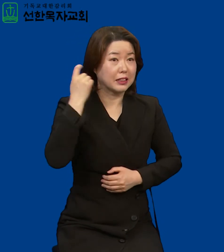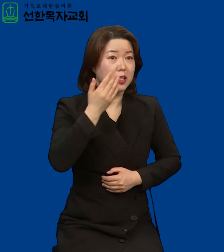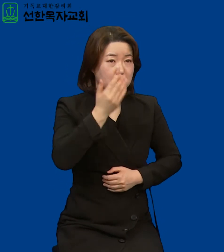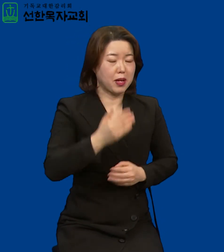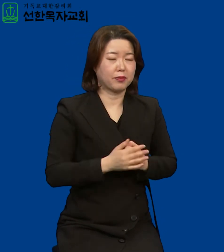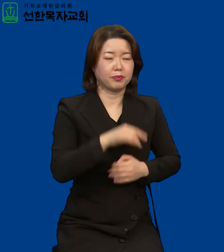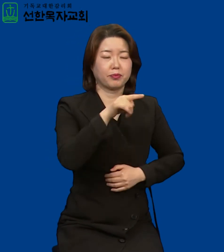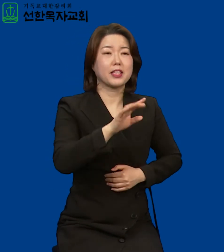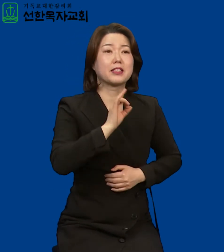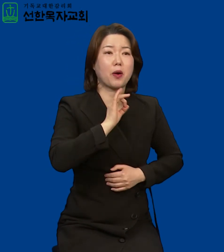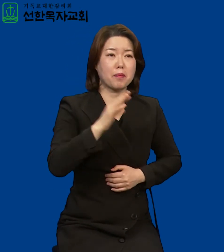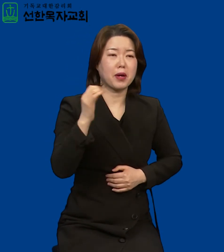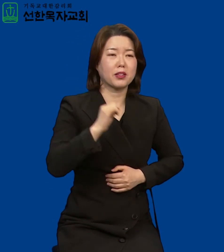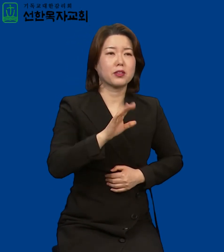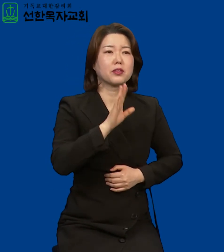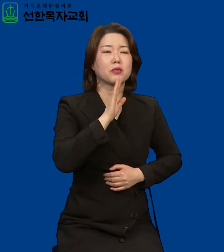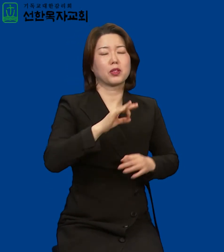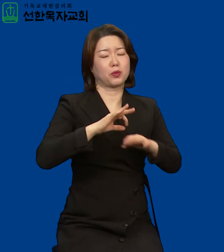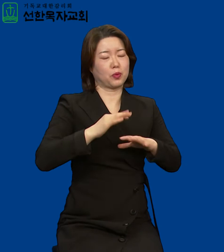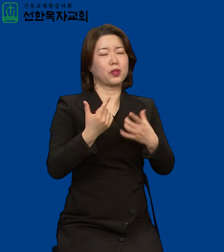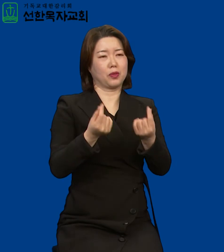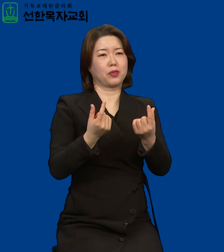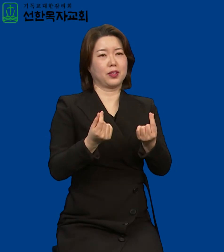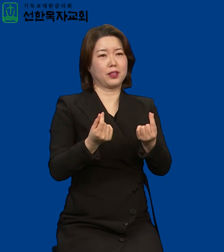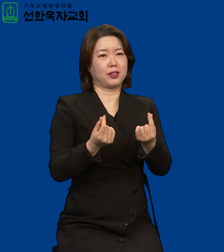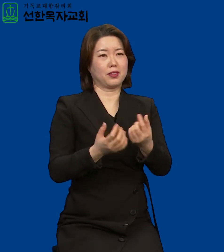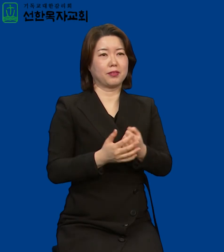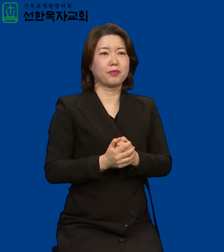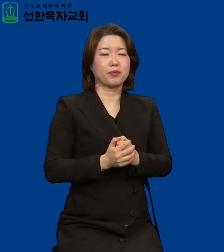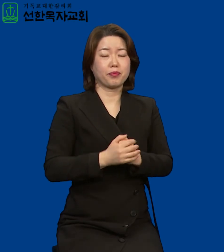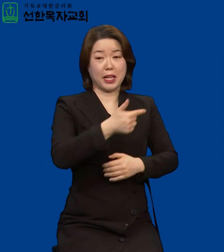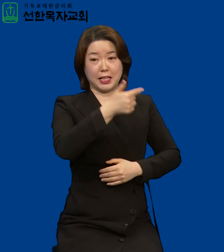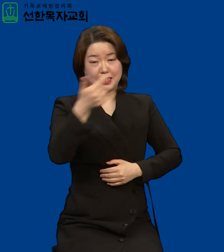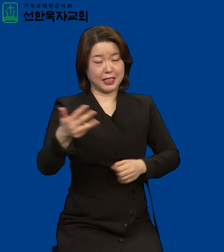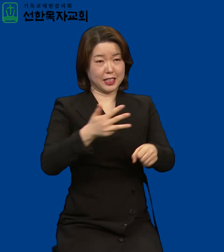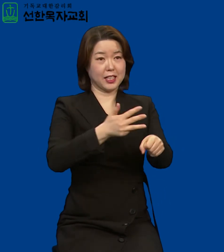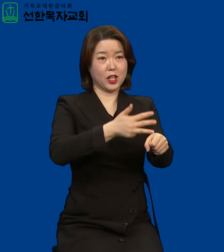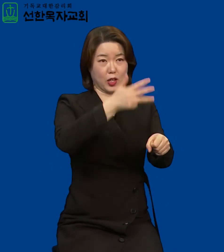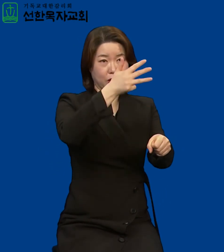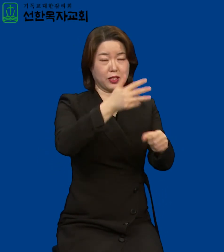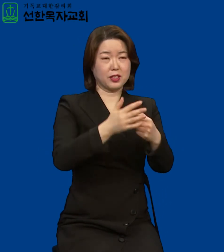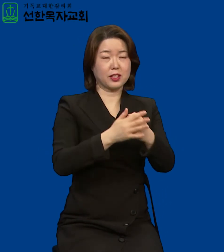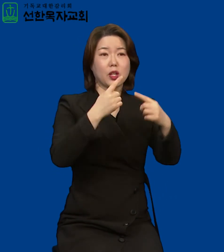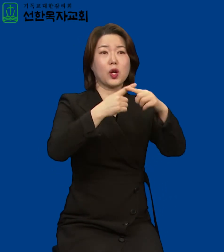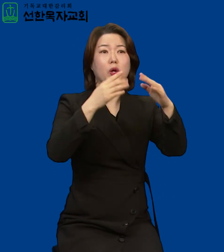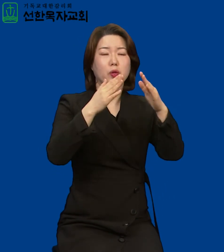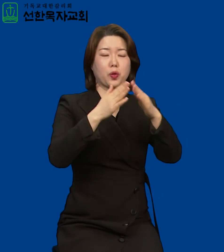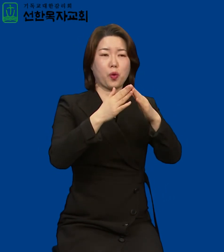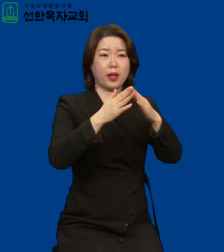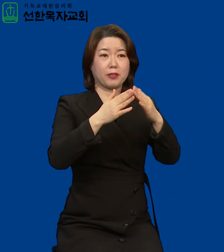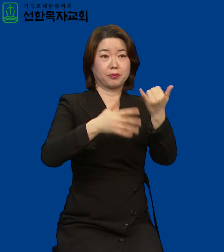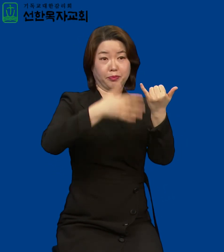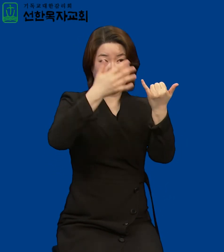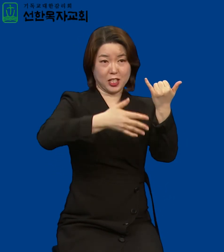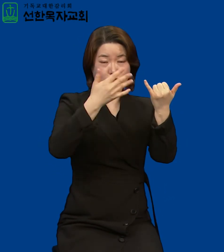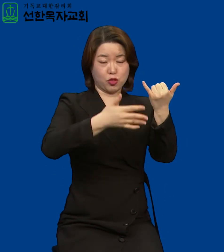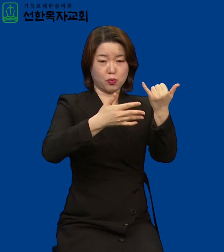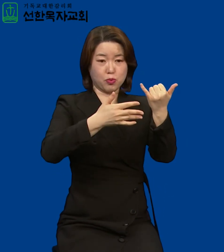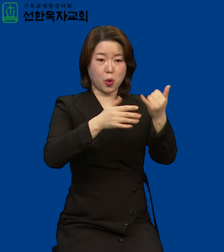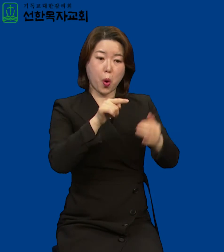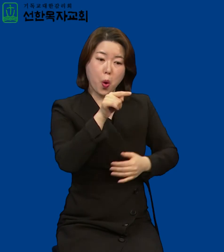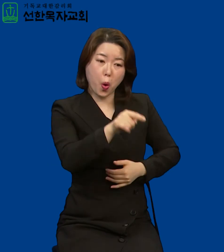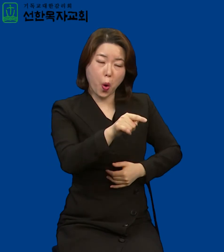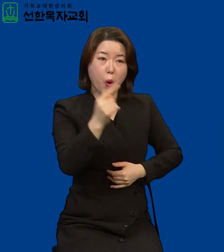그것만으로도 참 저는 놀랍다고 생각이 듭니다. 저녁 8시에 교회 유튜브 채널에